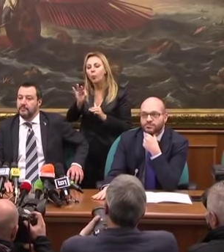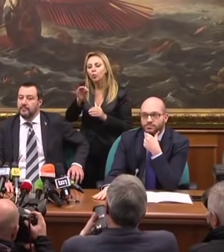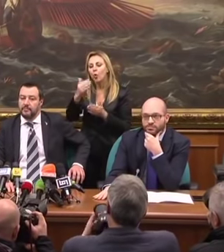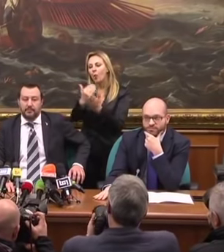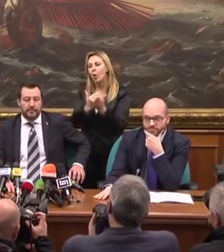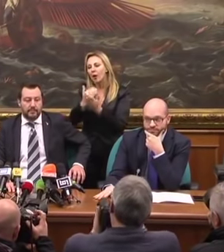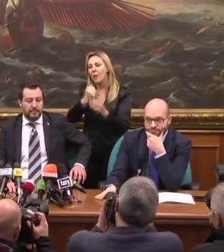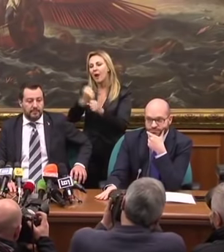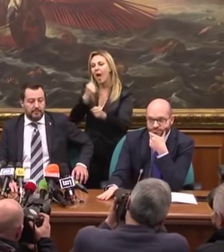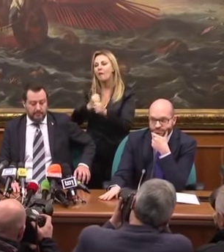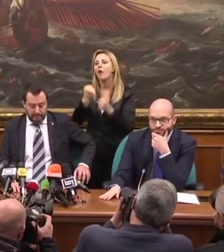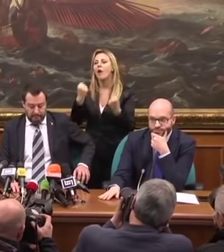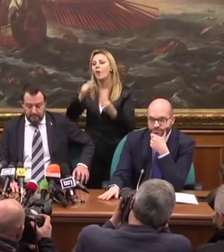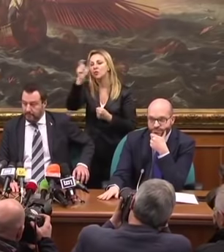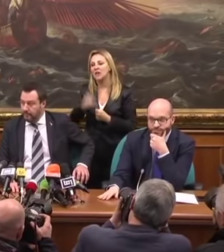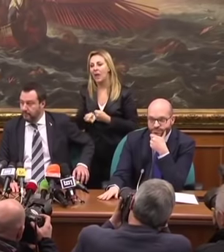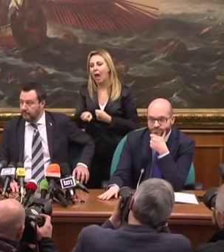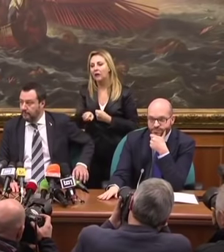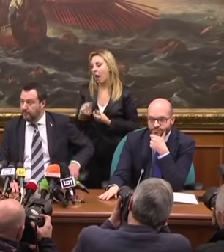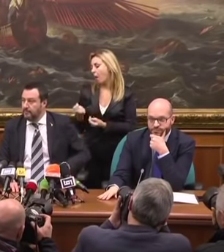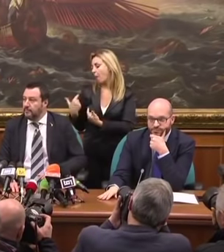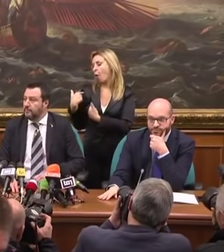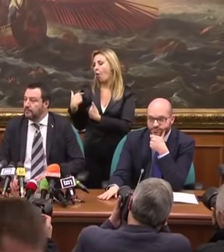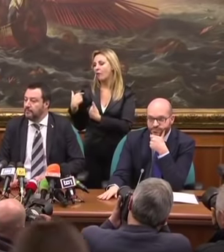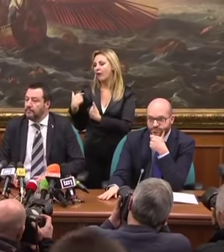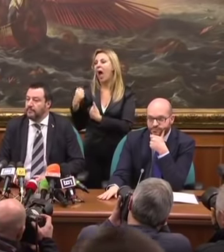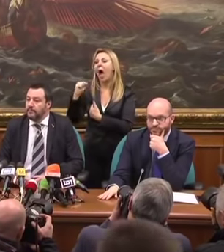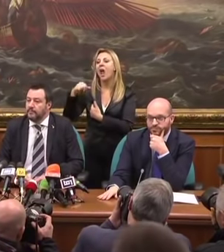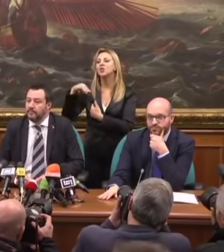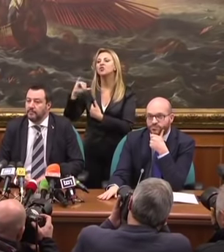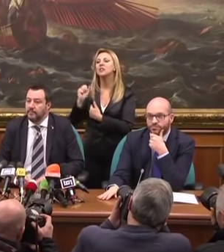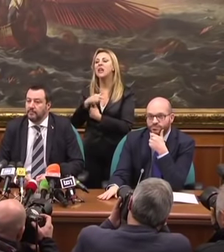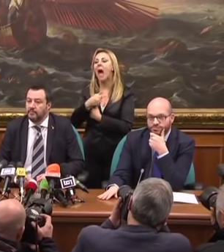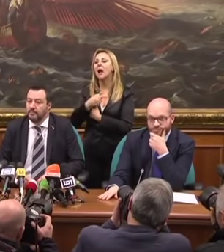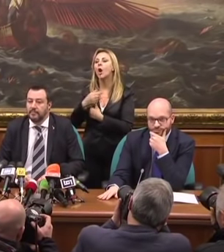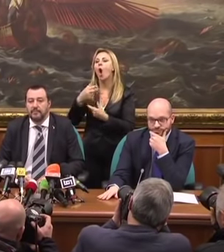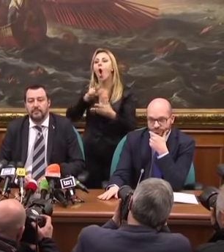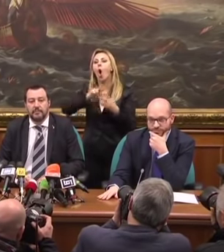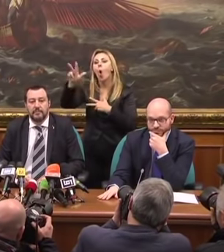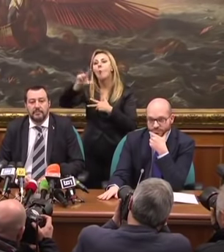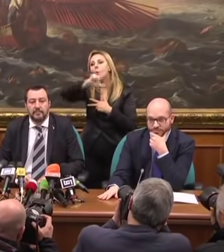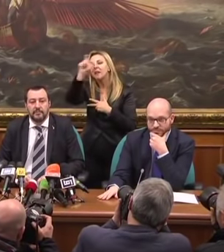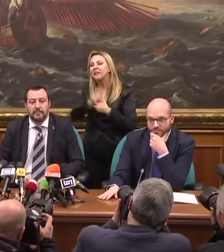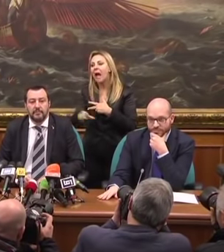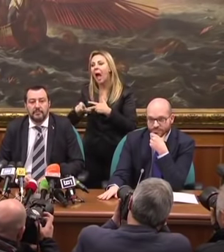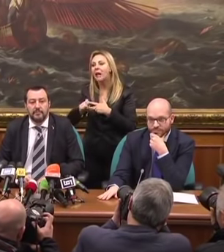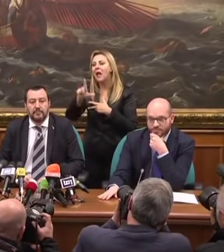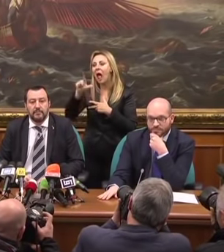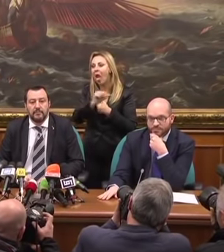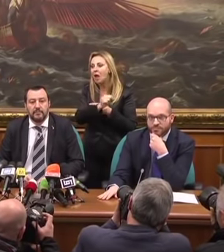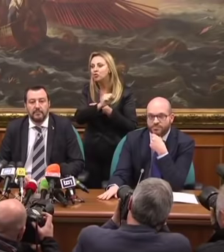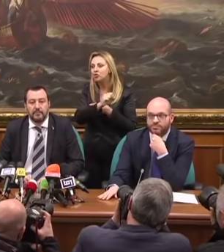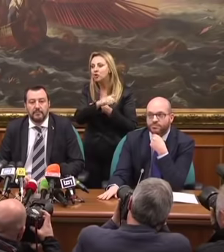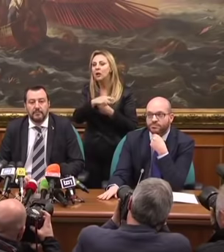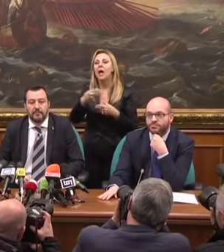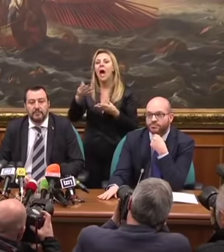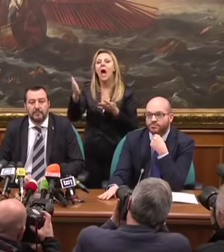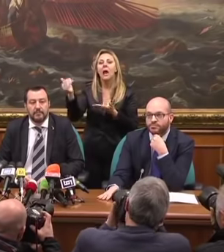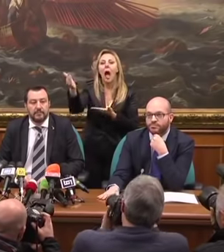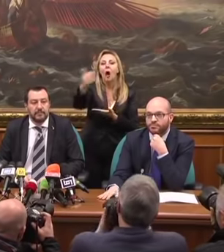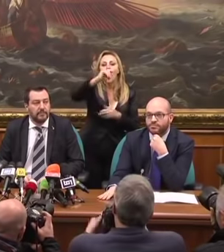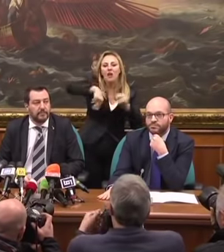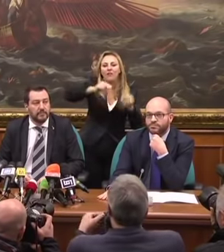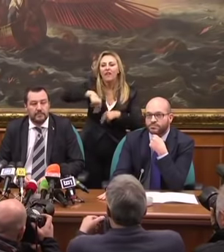programmatico di Forza Italia. Recentemente ANCI sta raccogliendo in tutti i comuni d'Italia delle firme per